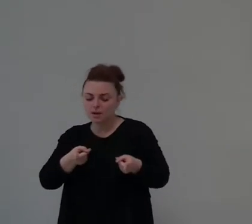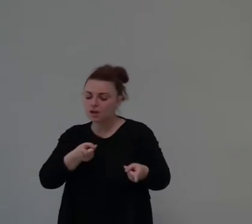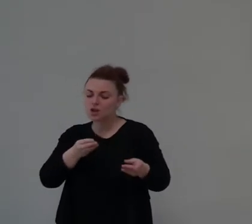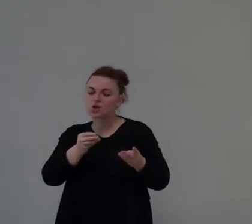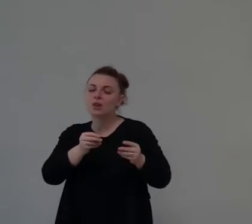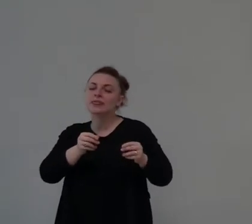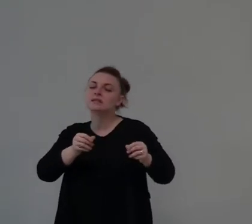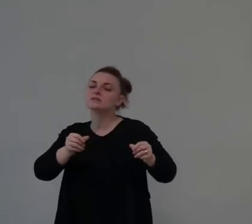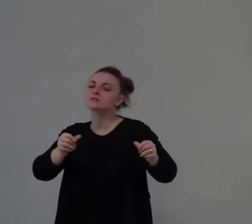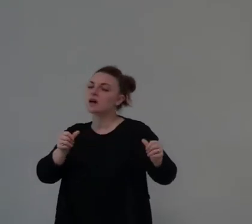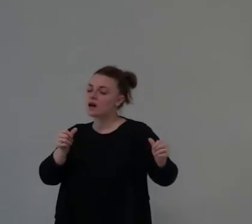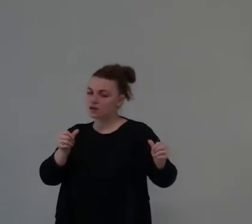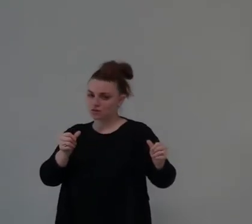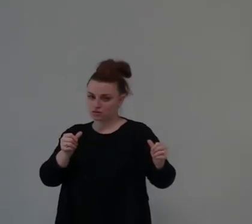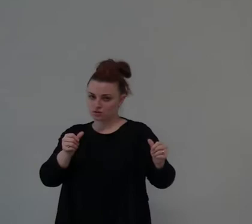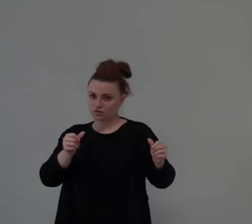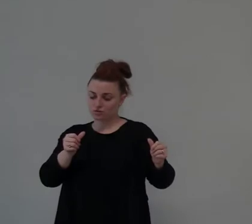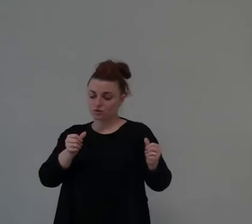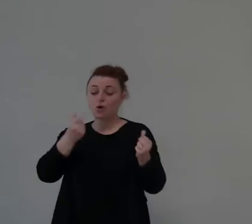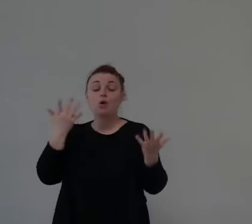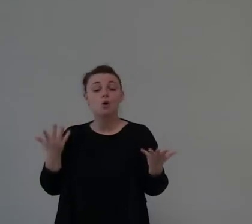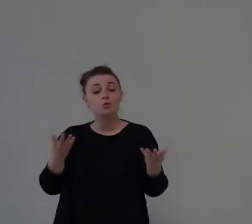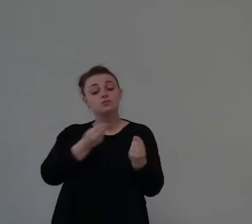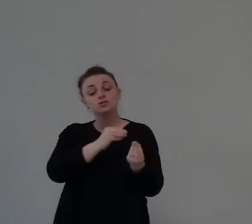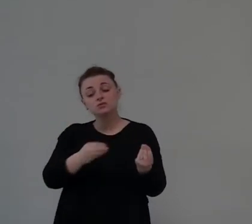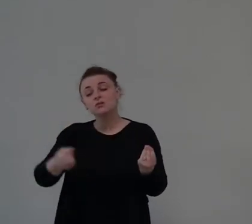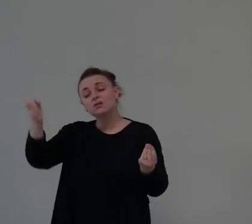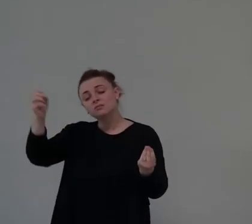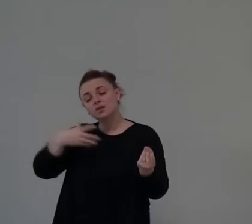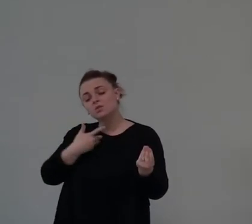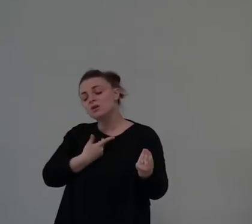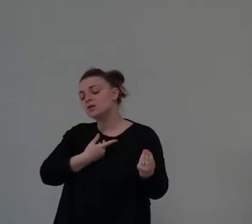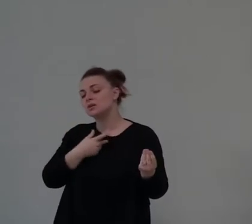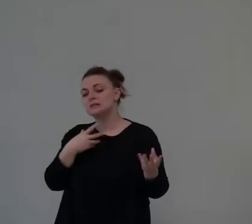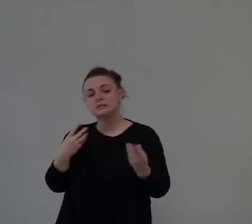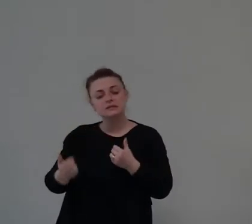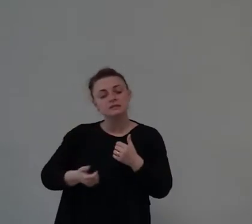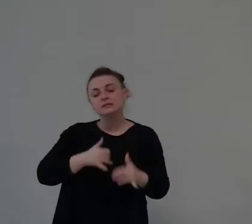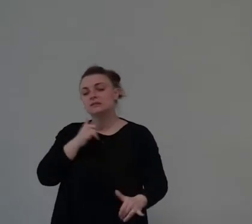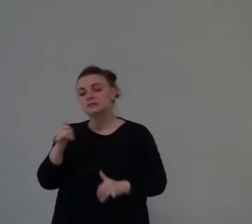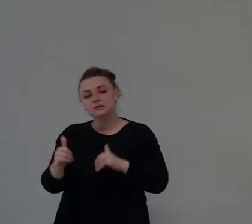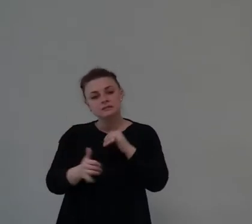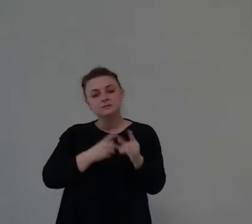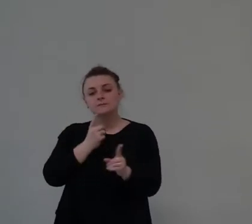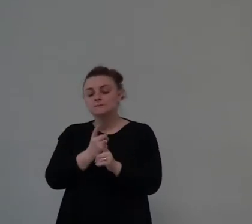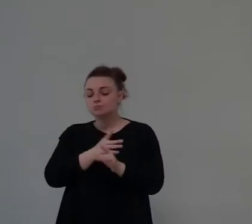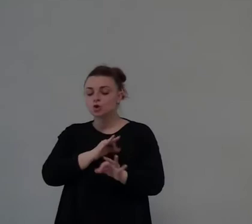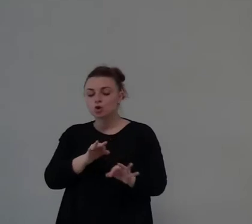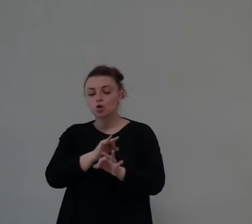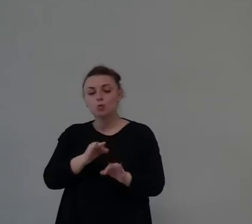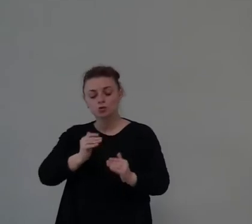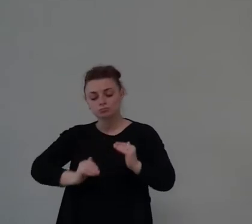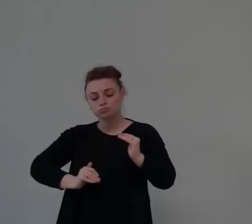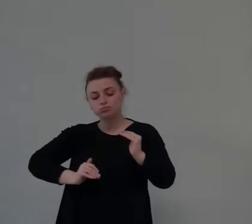pratichi le discipline spirituali, mentre ti stai impegnando a crescere per Cristo, per il Signore,